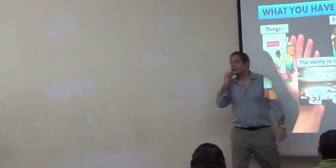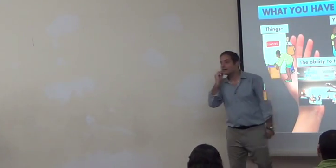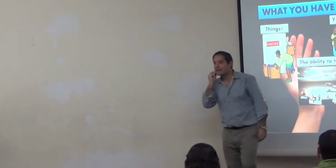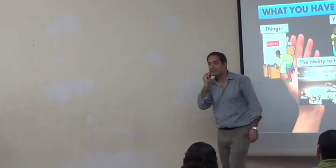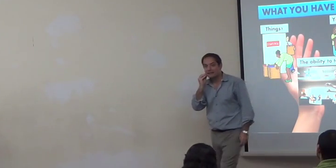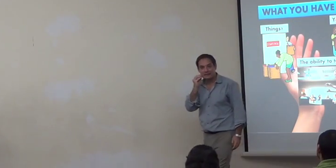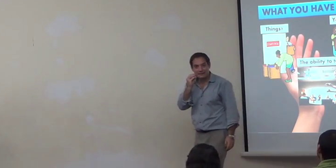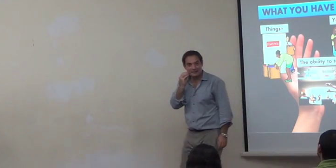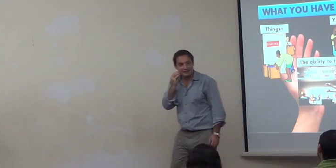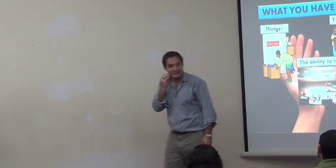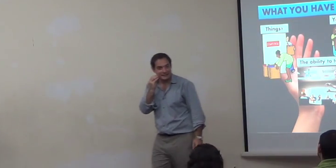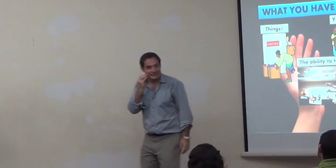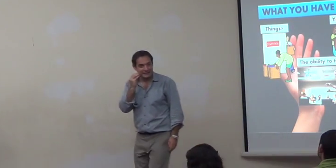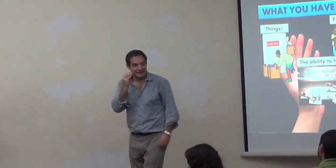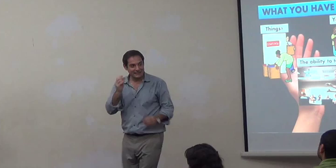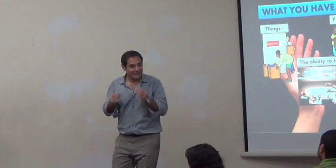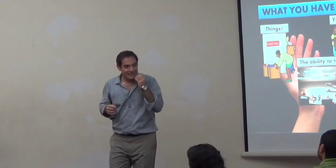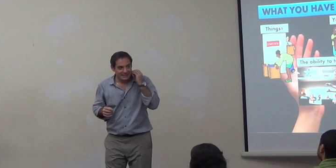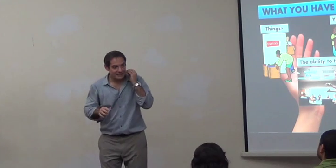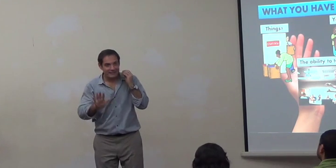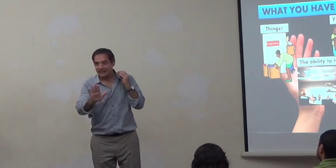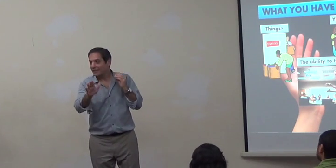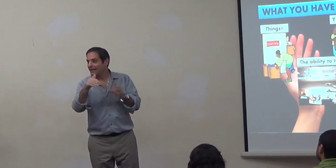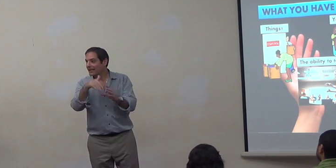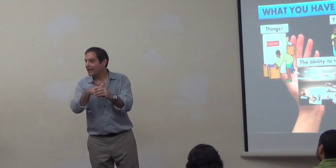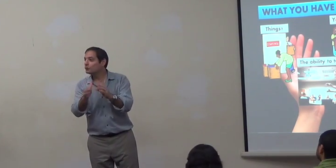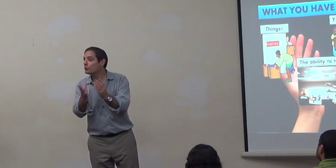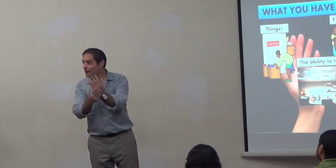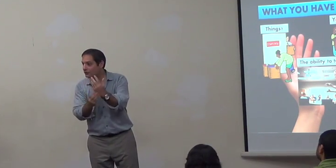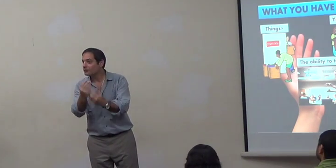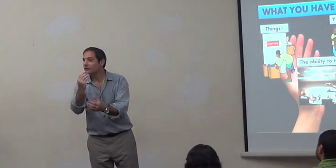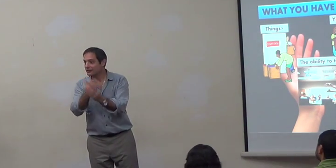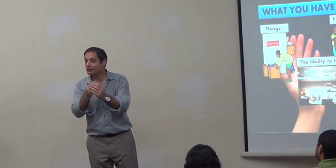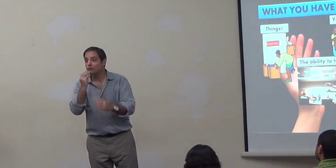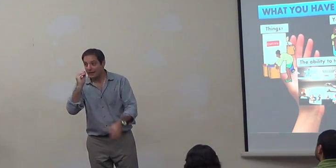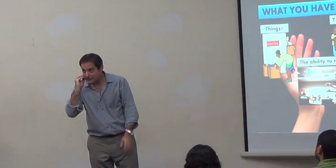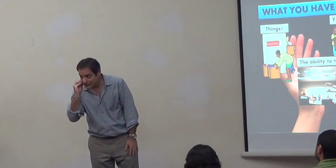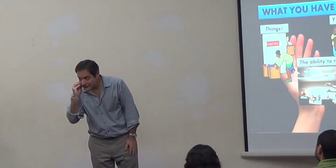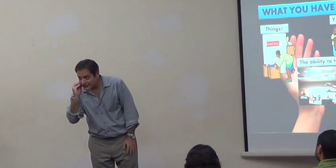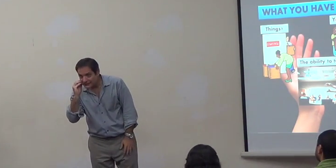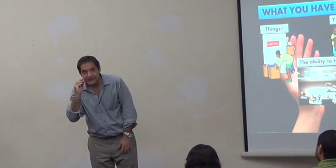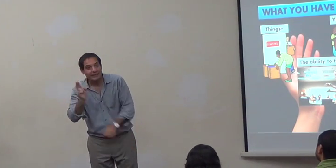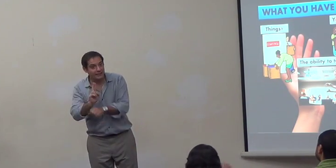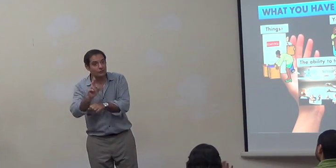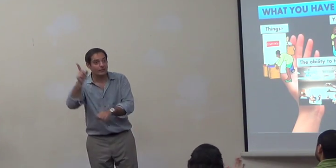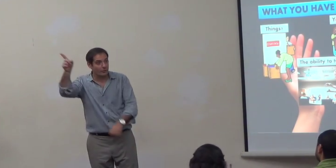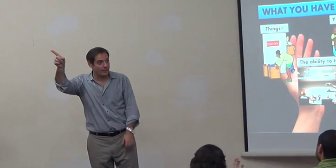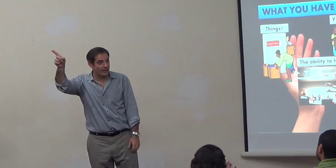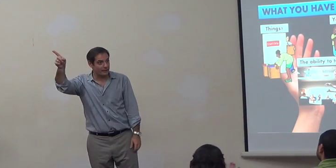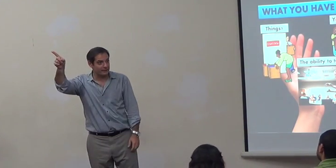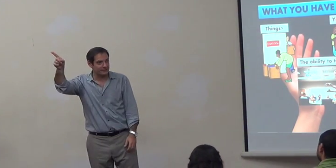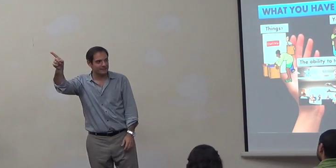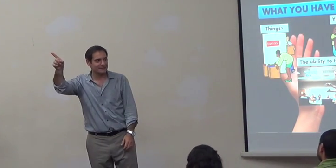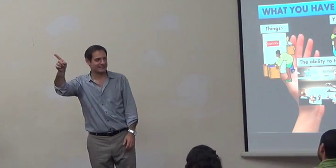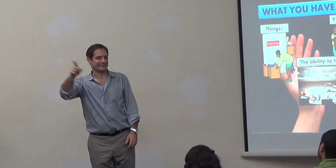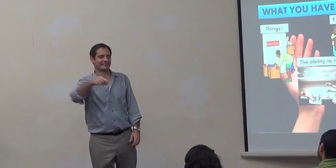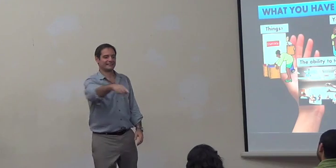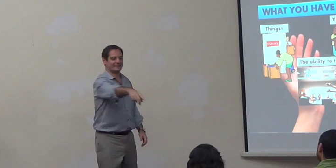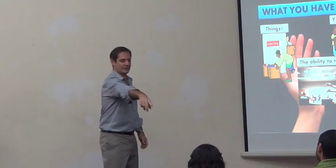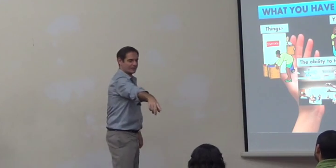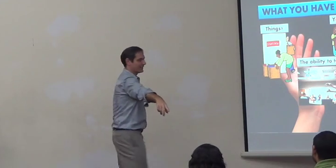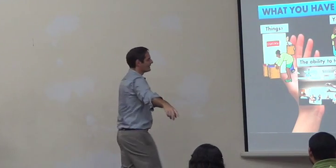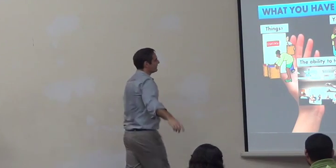¿Tienes casa? ¿Tienes casa? ¿En tus manos? ¿Tienes una casa? ¿La estás usando para él?